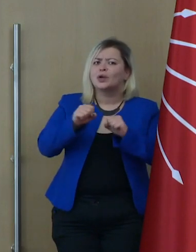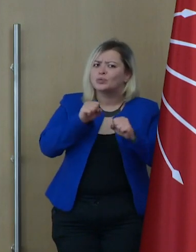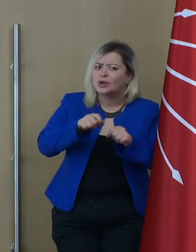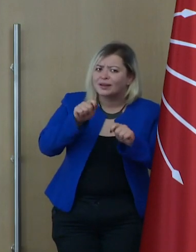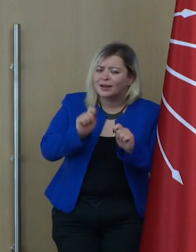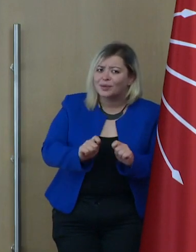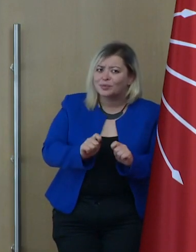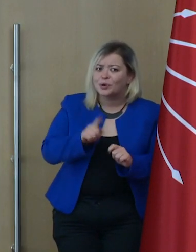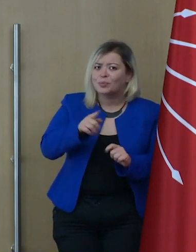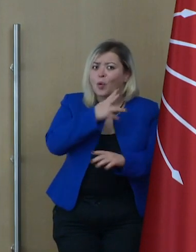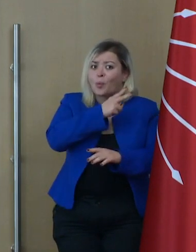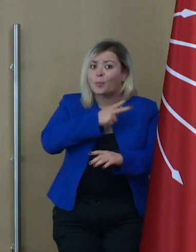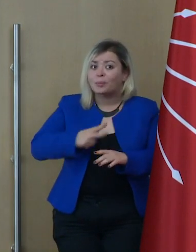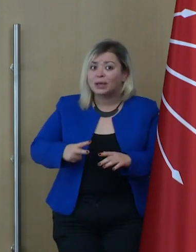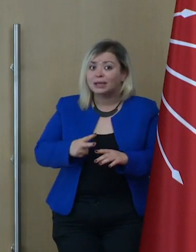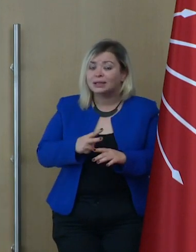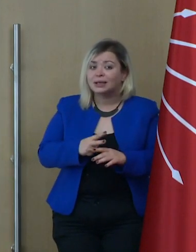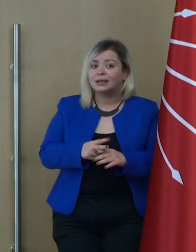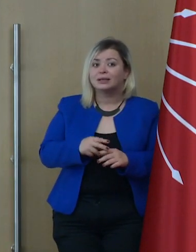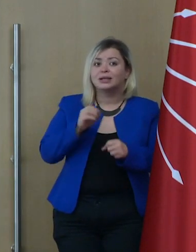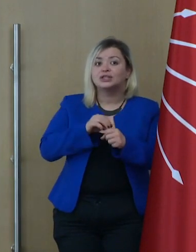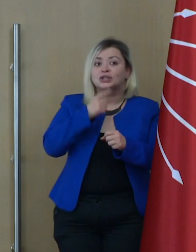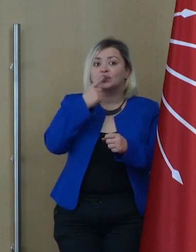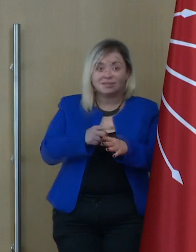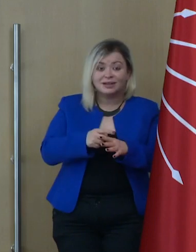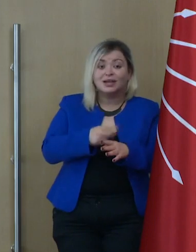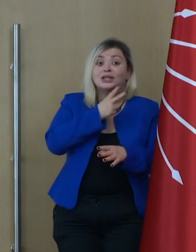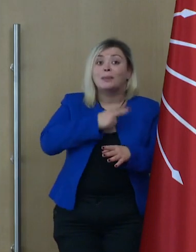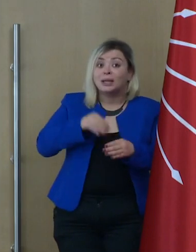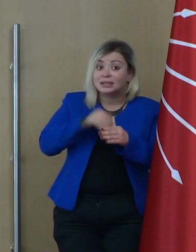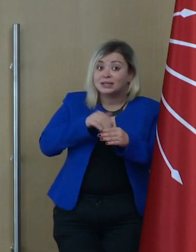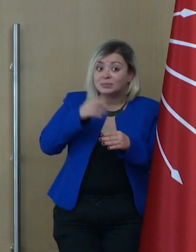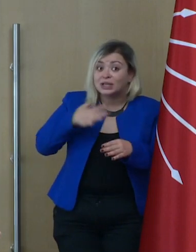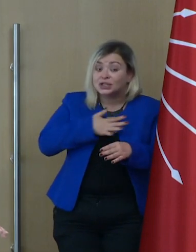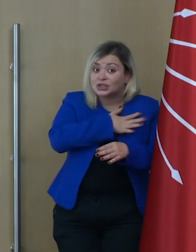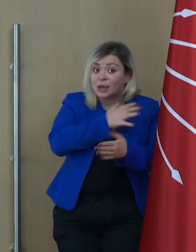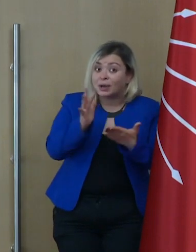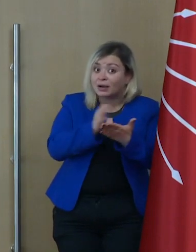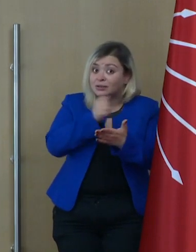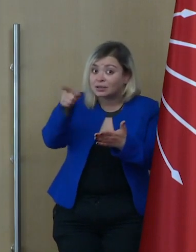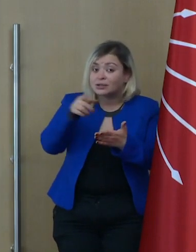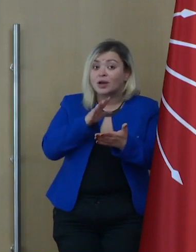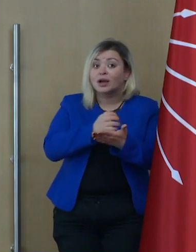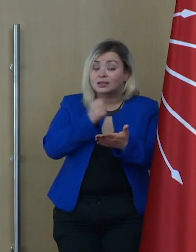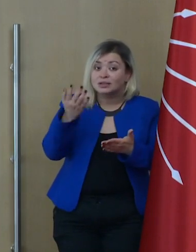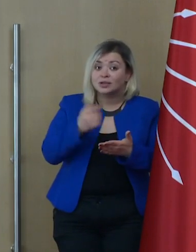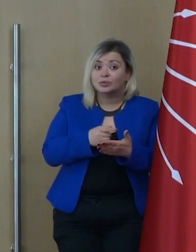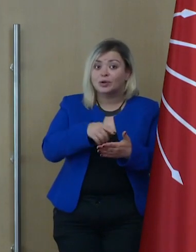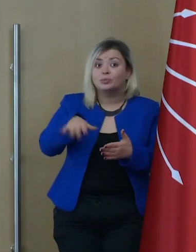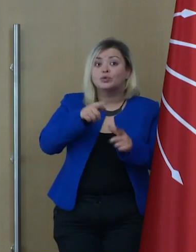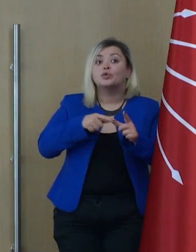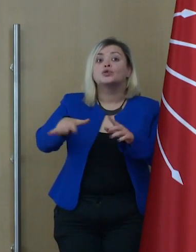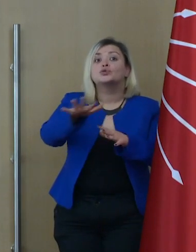ediliyor. Bu belediyelerimiz için de söyleniyordu. Hatırlar mısınız? CHP'li belediyeler alırsa burayı, dolayısıyla bütün